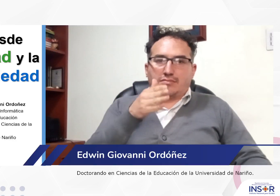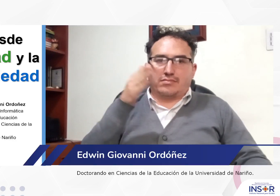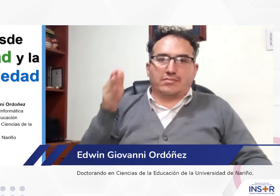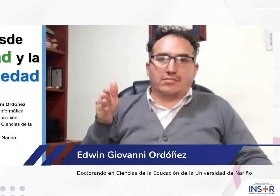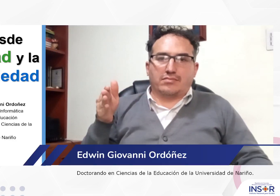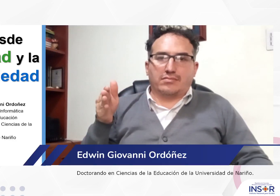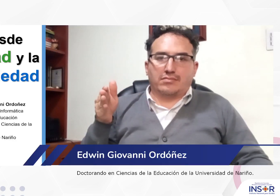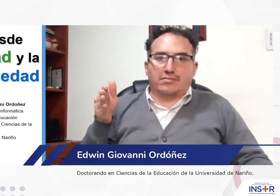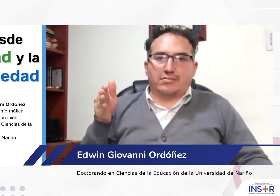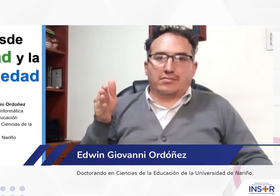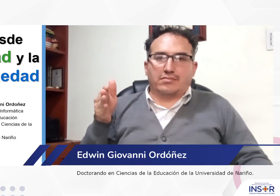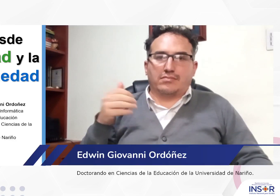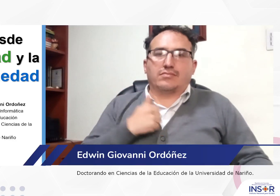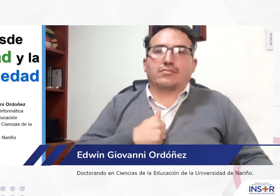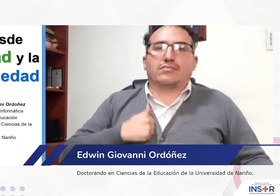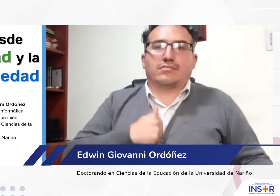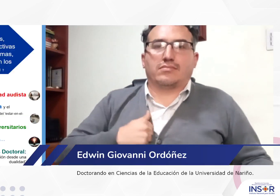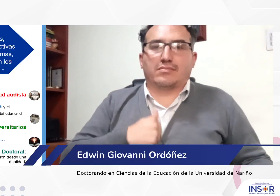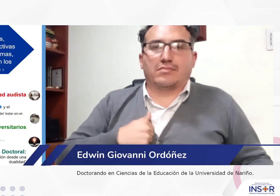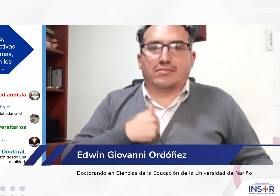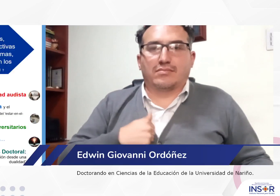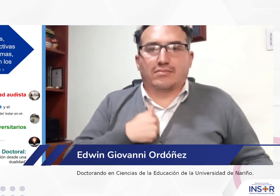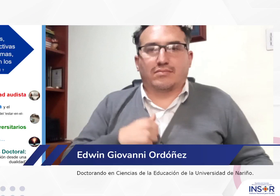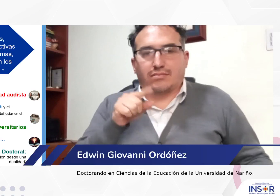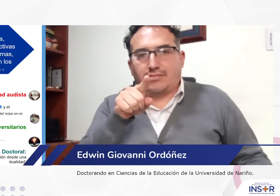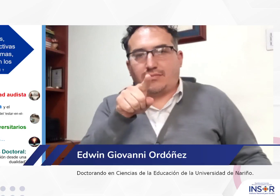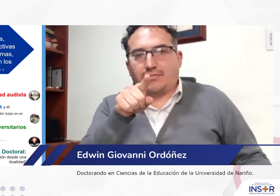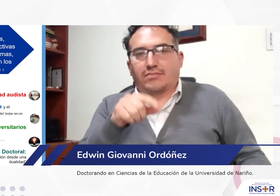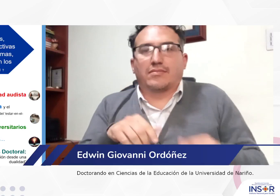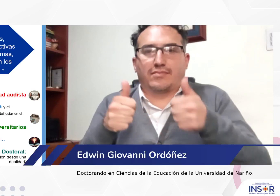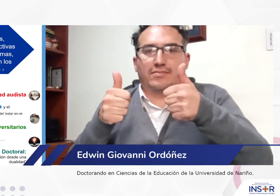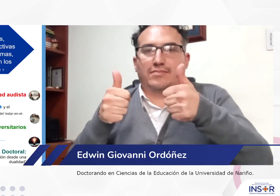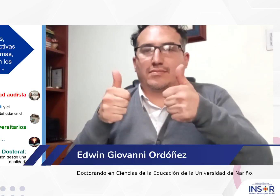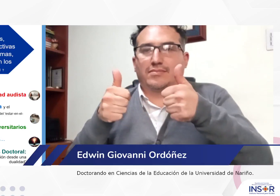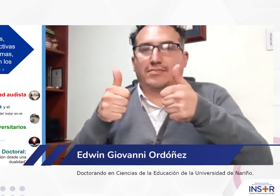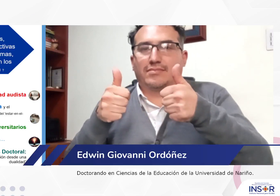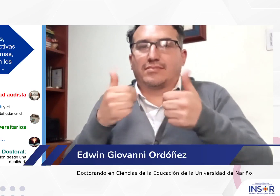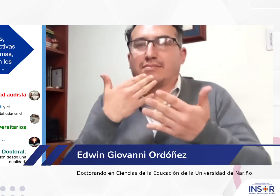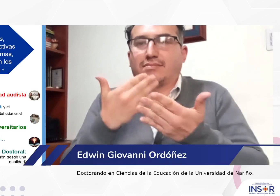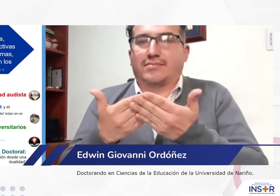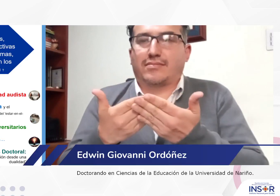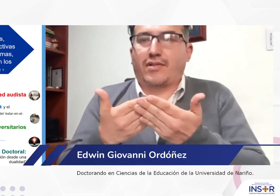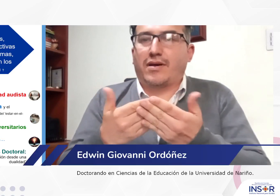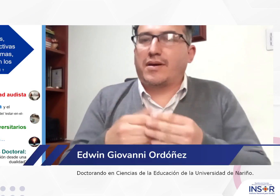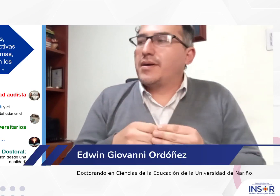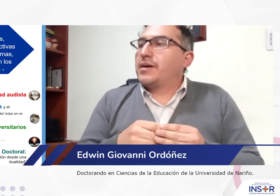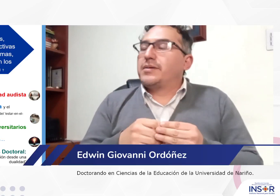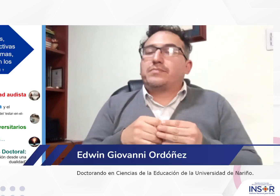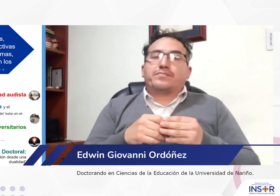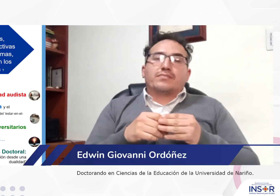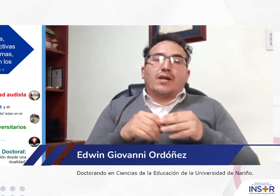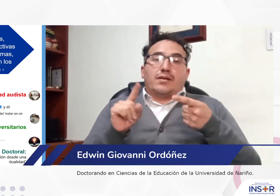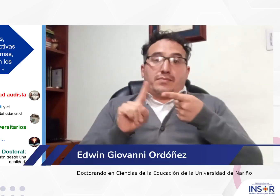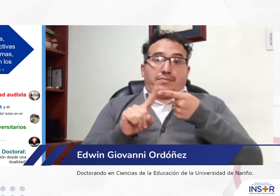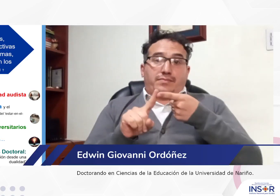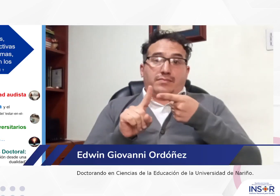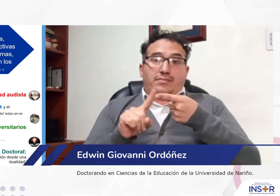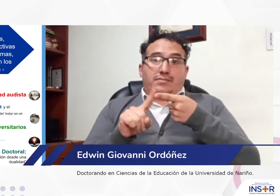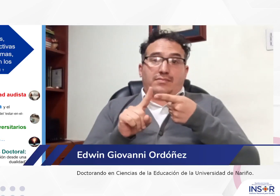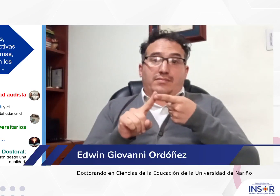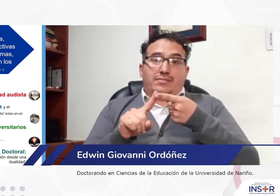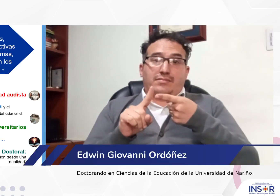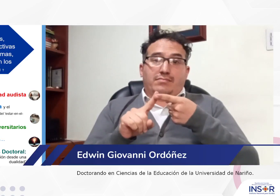para poder cambiar a la slide 1. Bien, gracias.